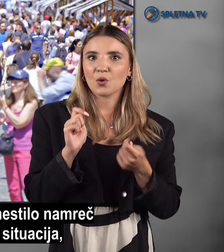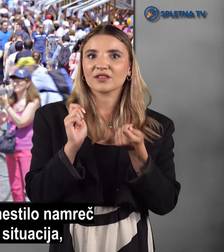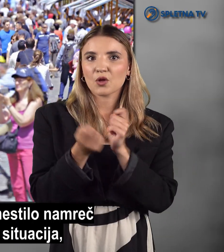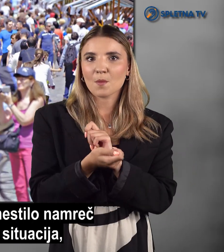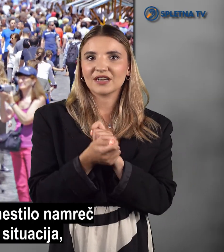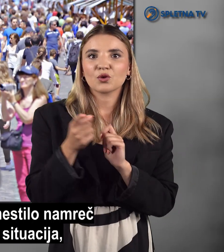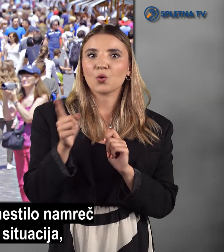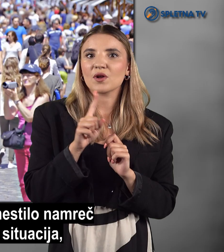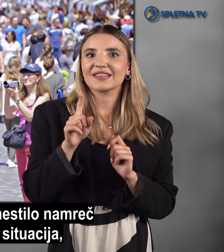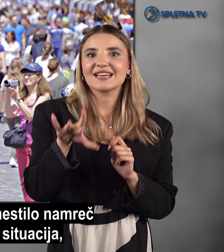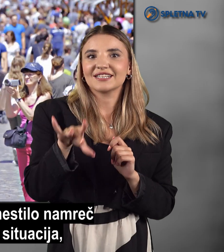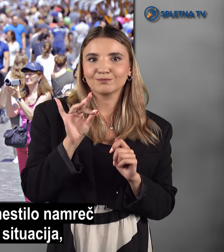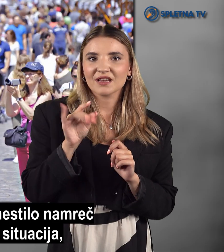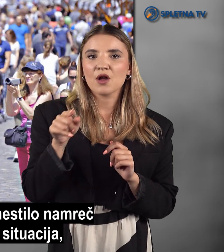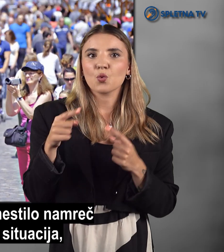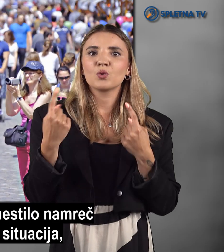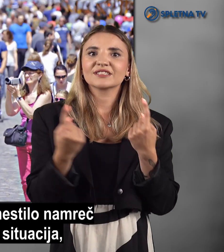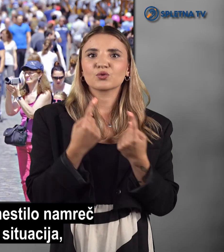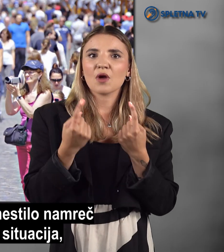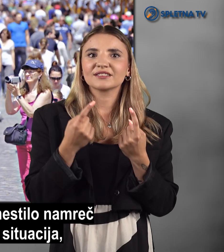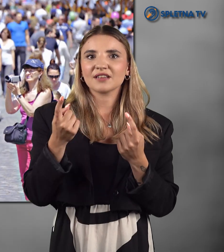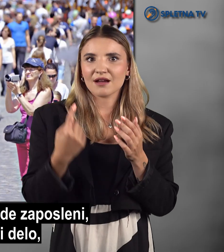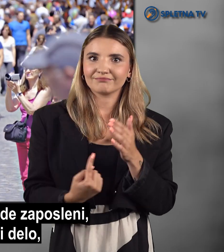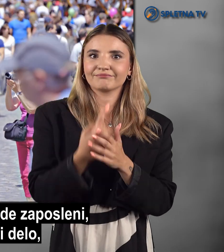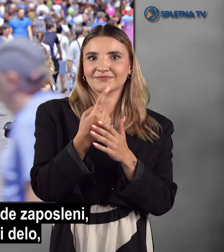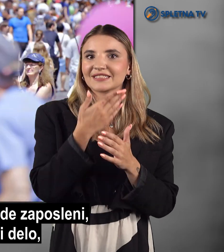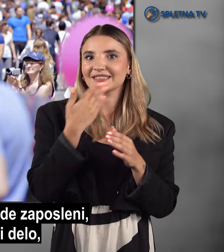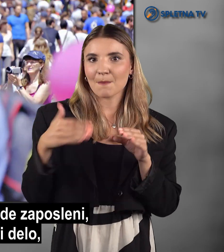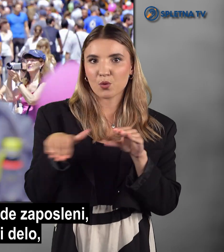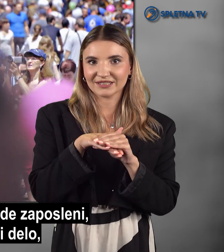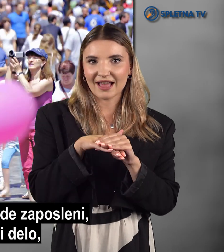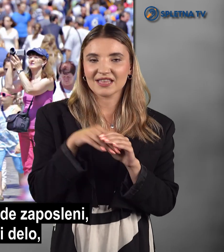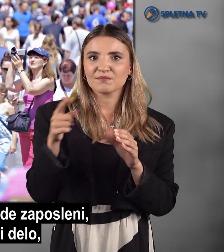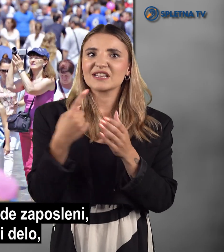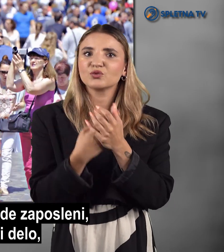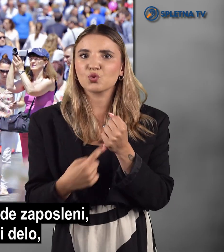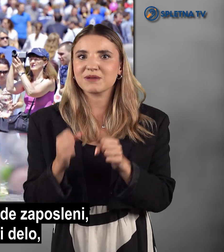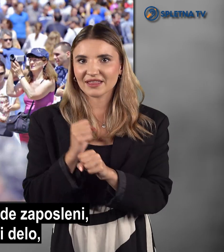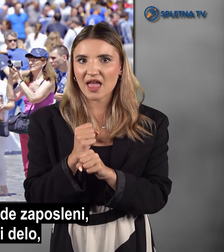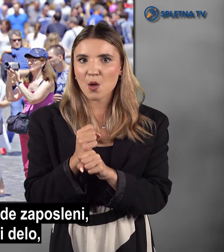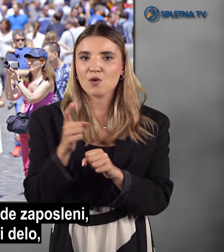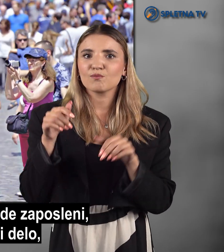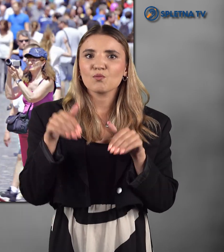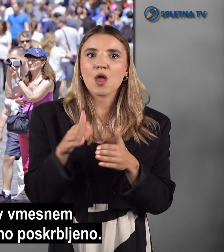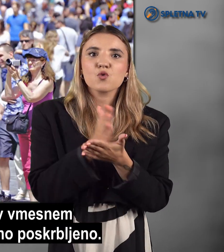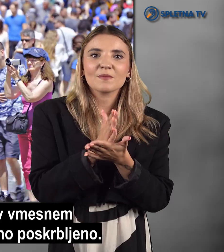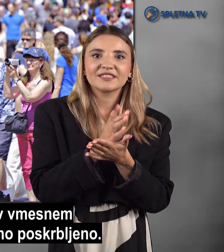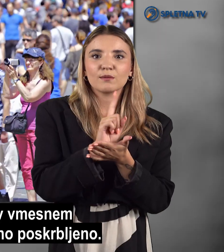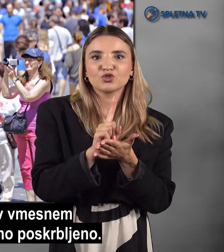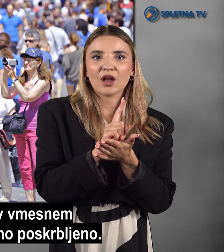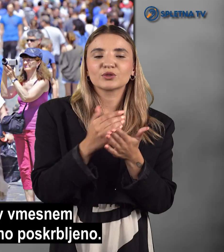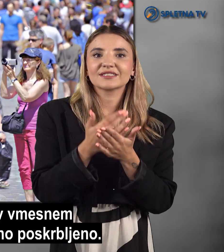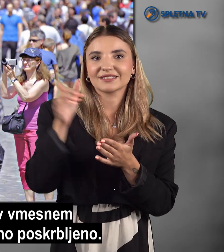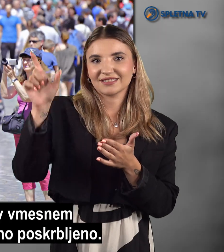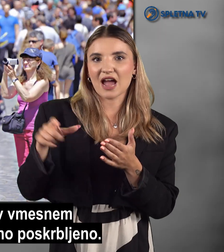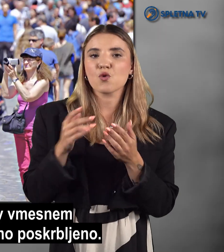Denarno nadomestilo namreč ni izbira. Je situacija, v kateri se znajde zaposleni, ki izgubi delo in mora